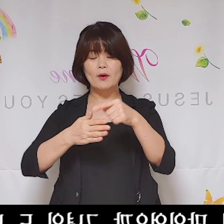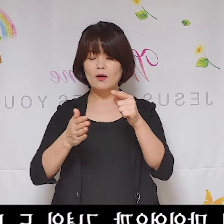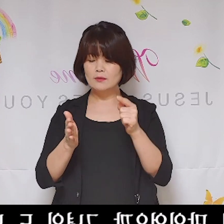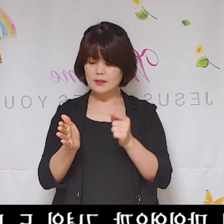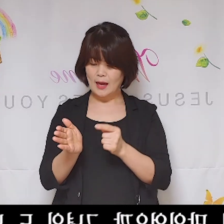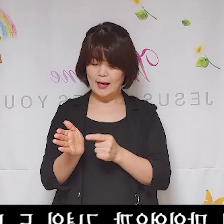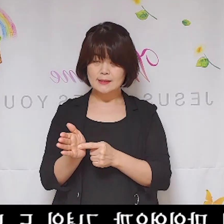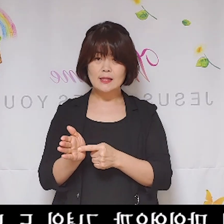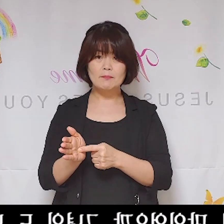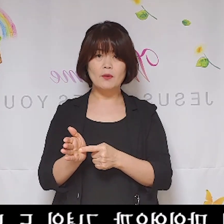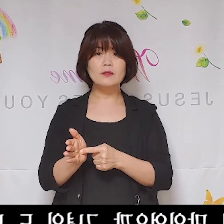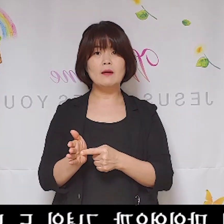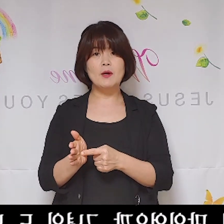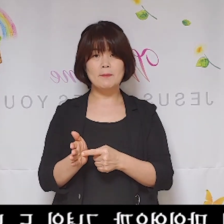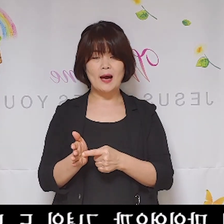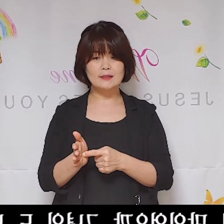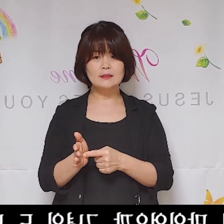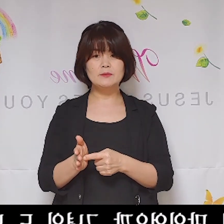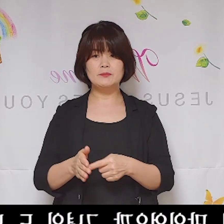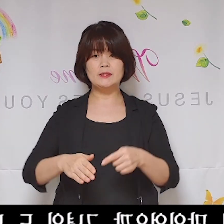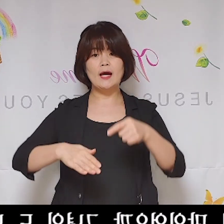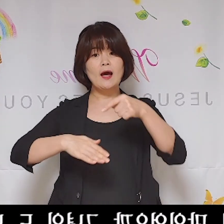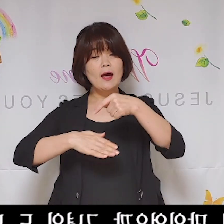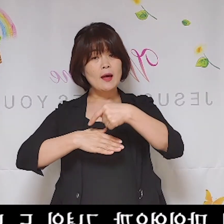한번 안을 한번 하면 마음입니다.